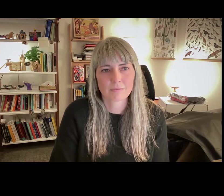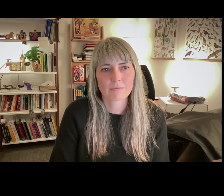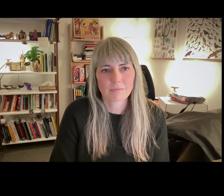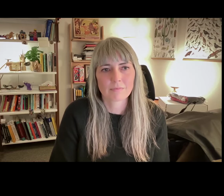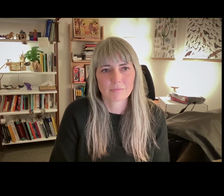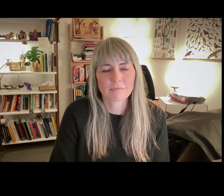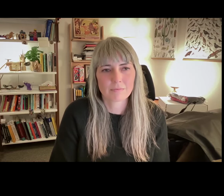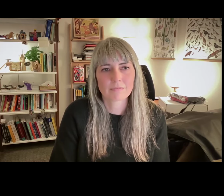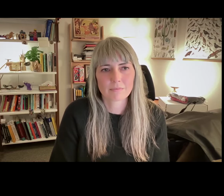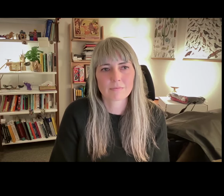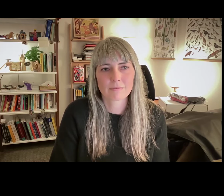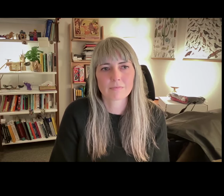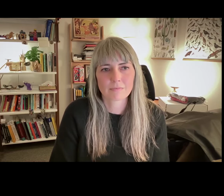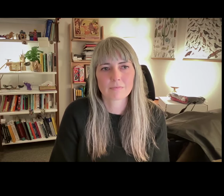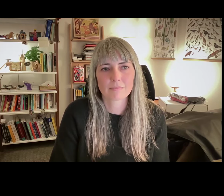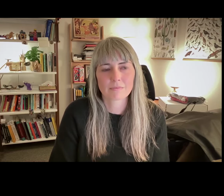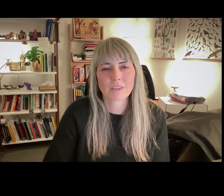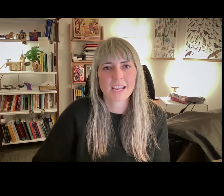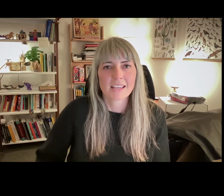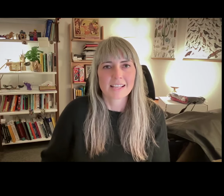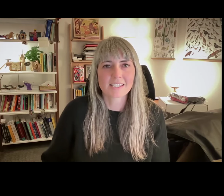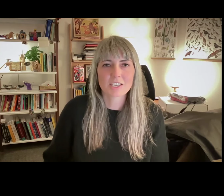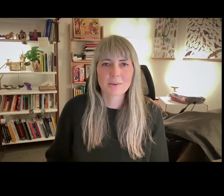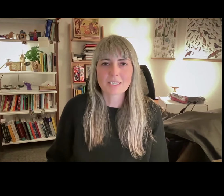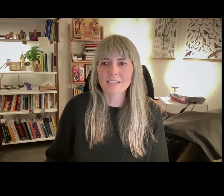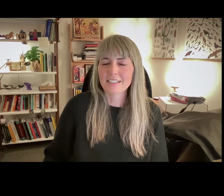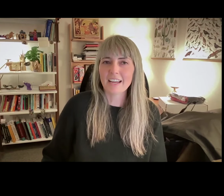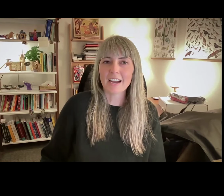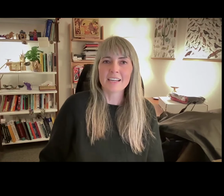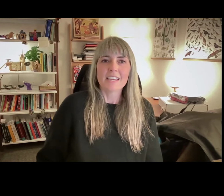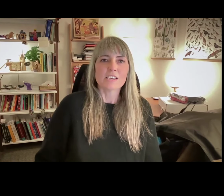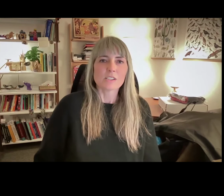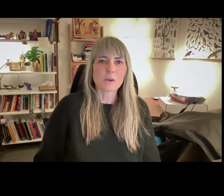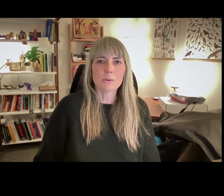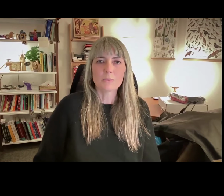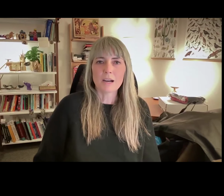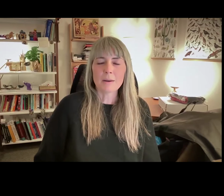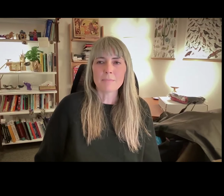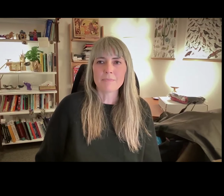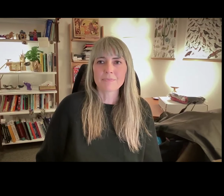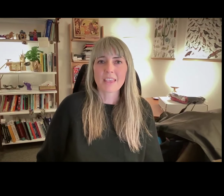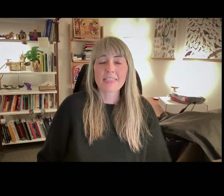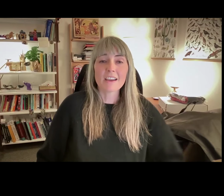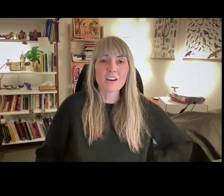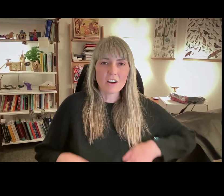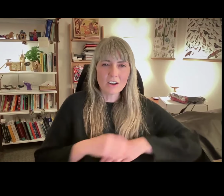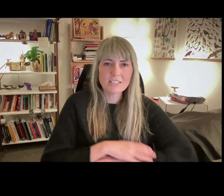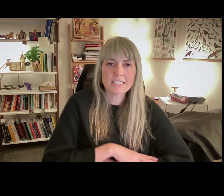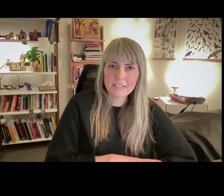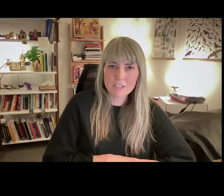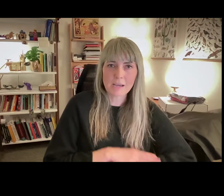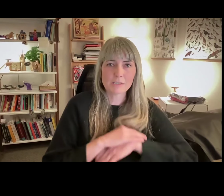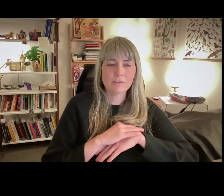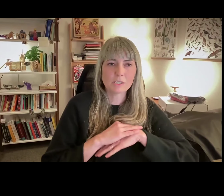what you might be otros? looking into in the No sé, tal future, vez but es I'd love parte to de hear lo more. que estás pensando investigar That's a más. good question. Yeah. So, Muy there buena are